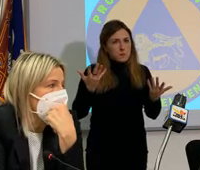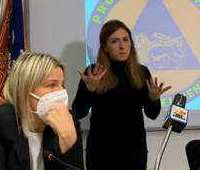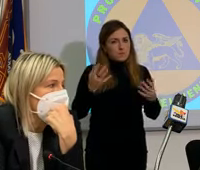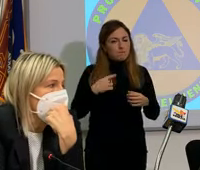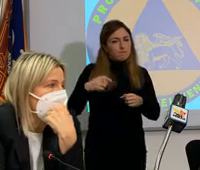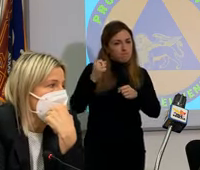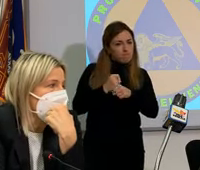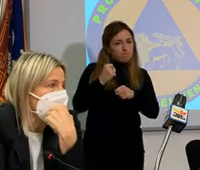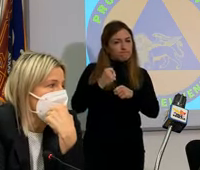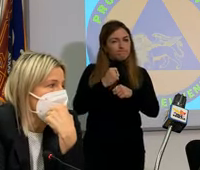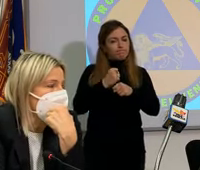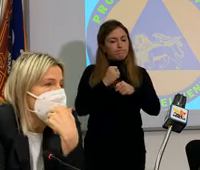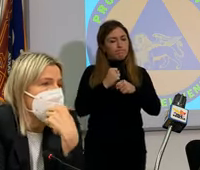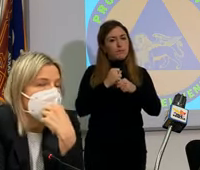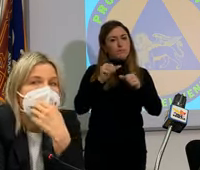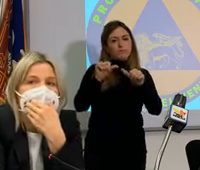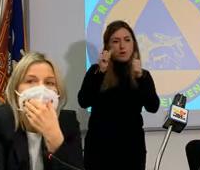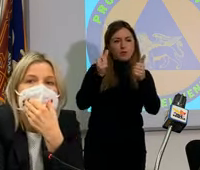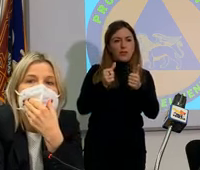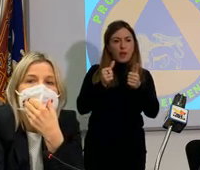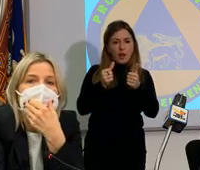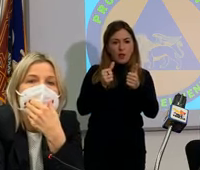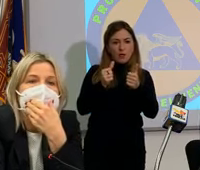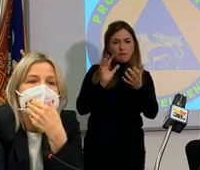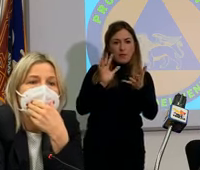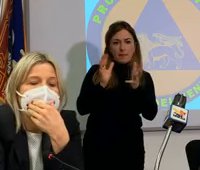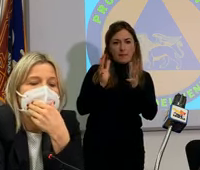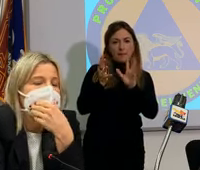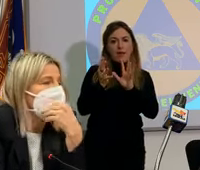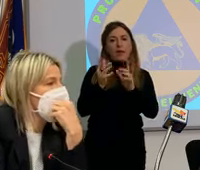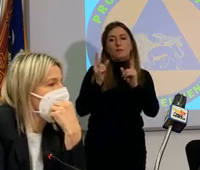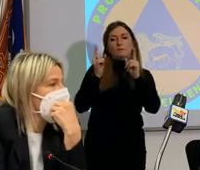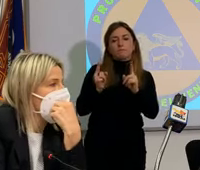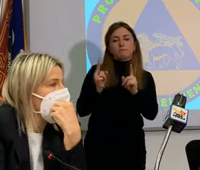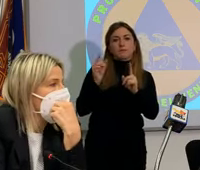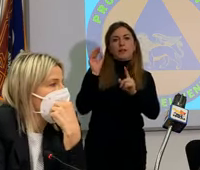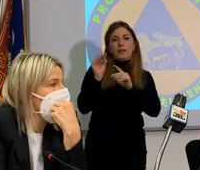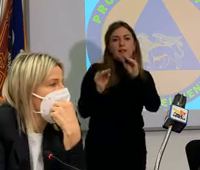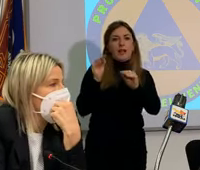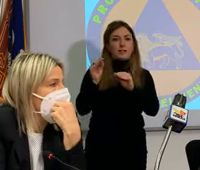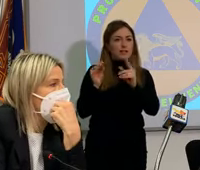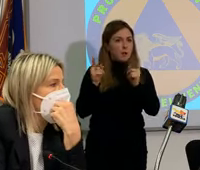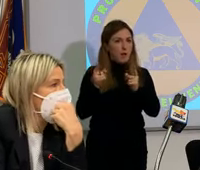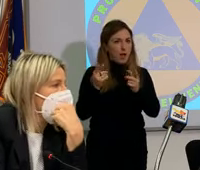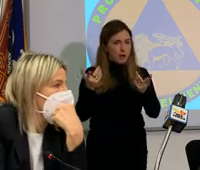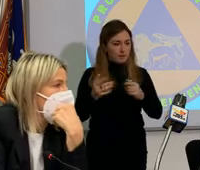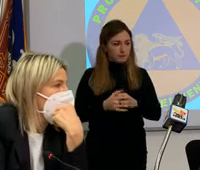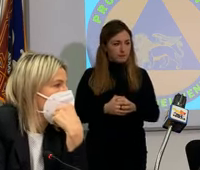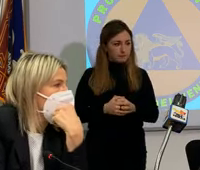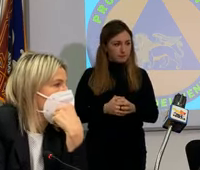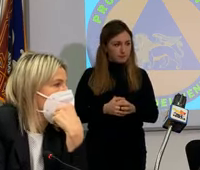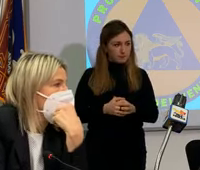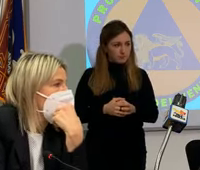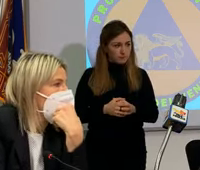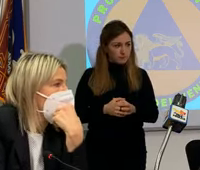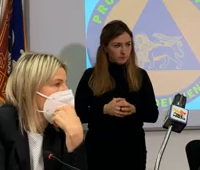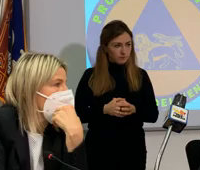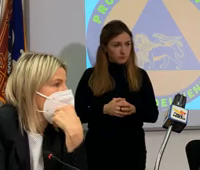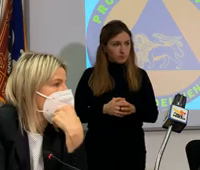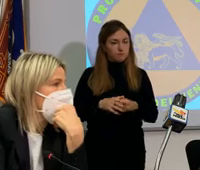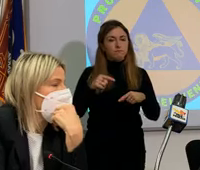un modello che cresce continuamente alla mano che dovesse crescere la richiesta detto questo passiamo alla